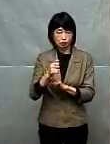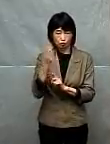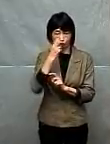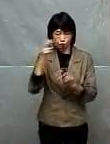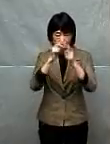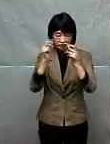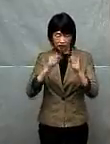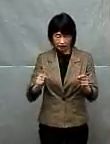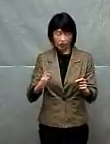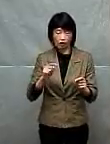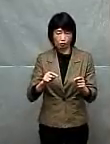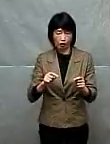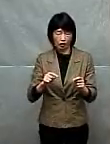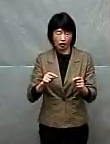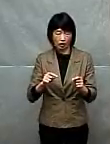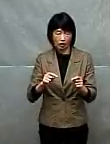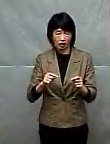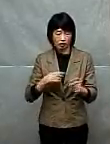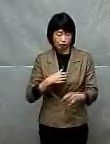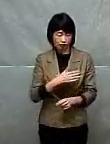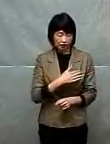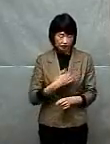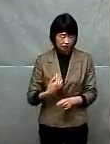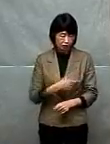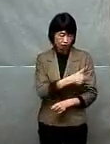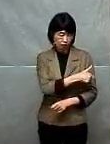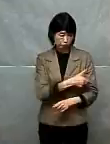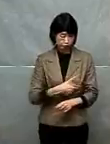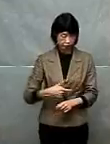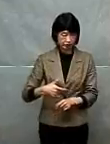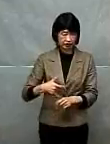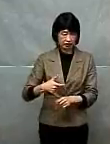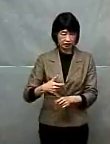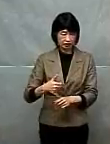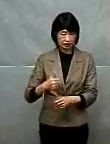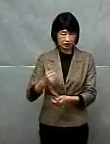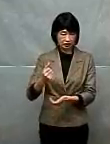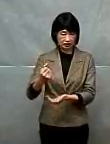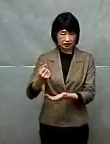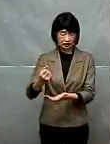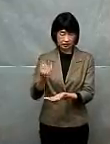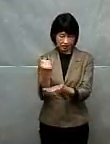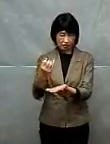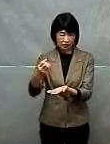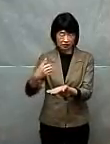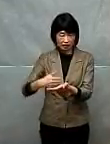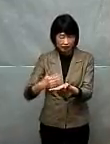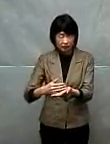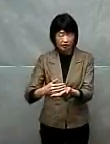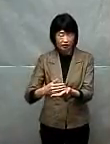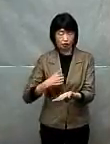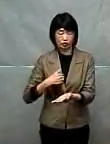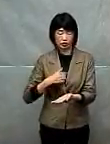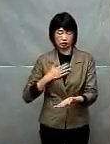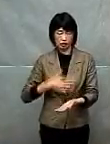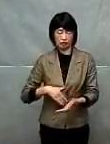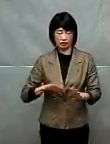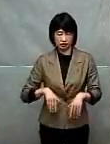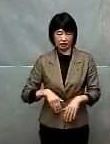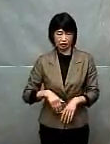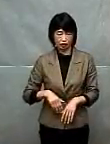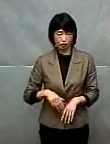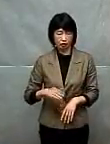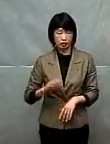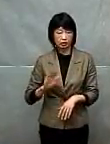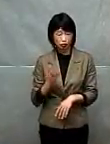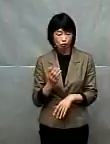我々に対しては記者会見という形で、結果を知らせていただいたんですけれども、知事はどういうふうに知ったんでしょうか。 私、 はい、